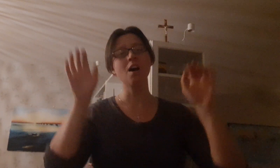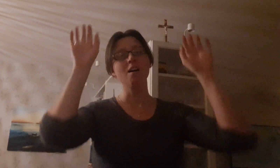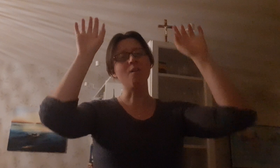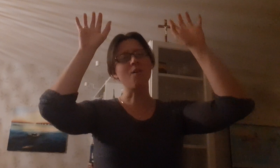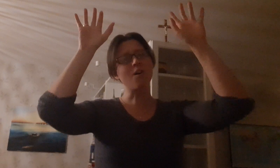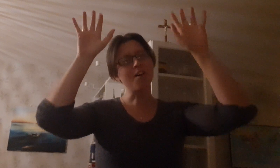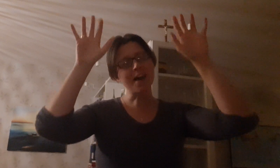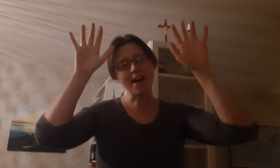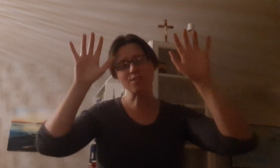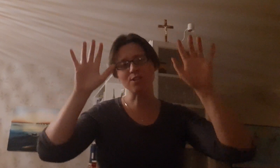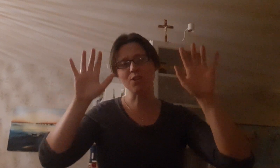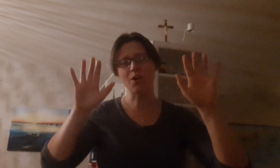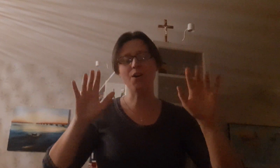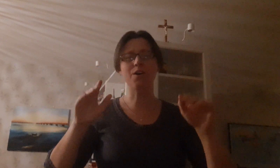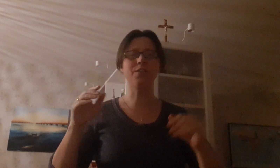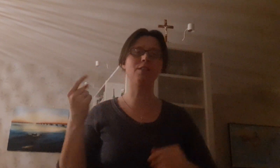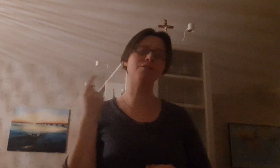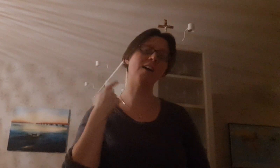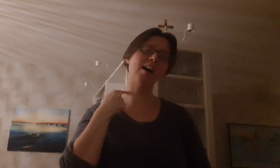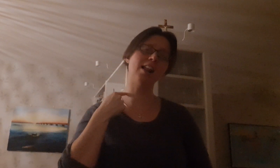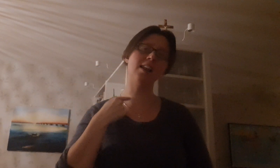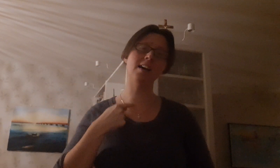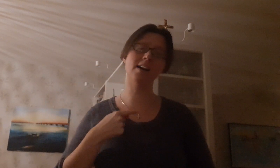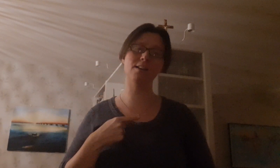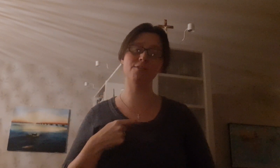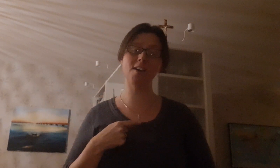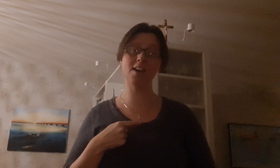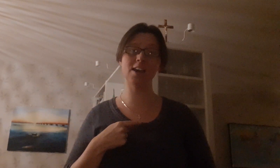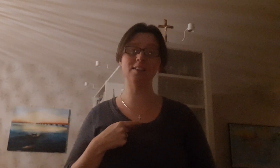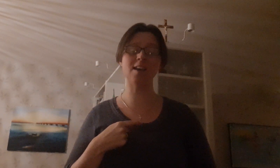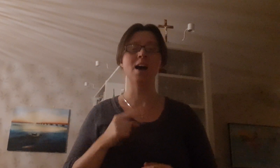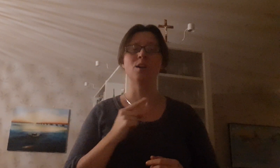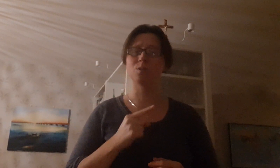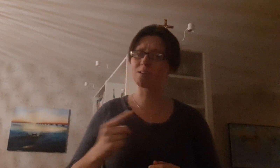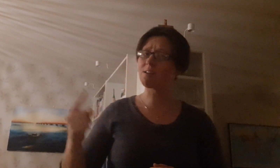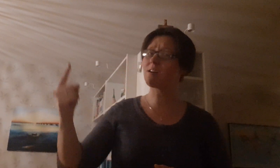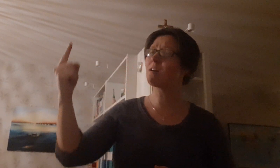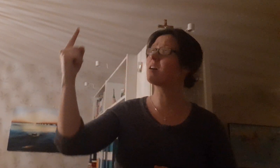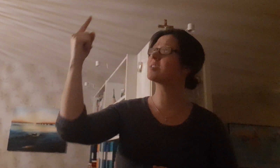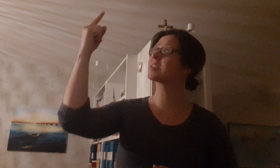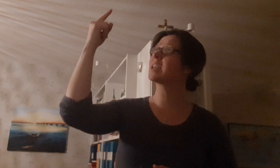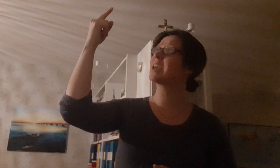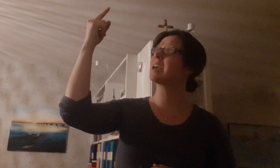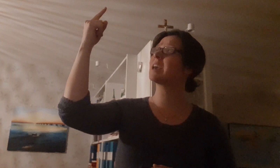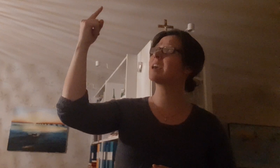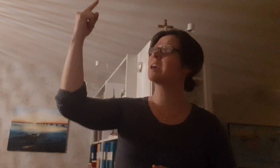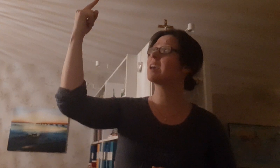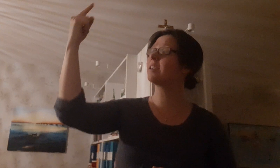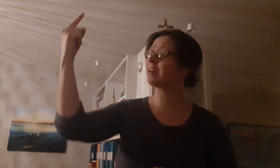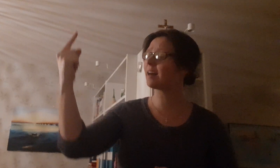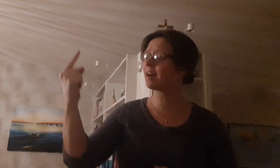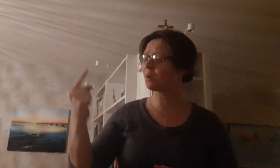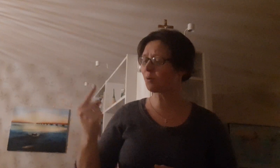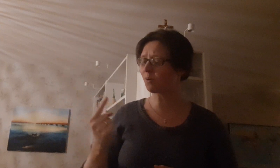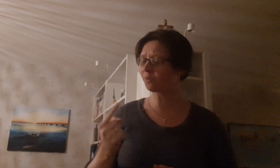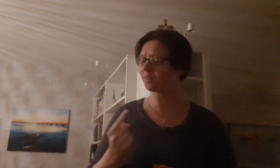och när snön faller vid, då skrider hon